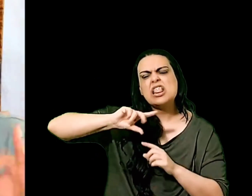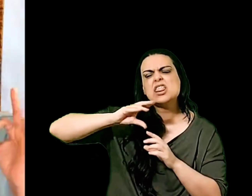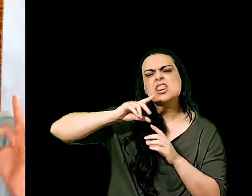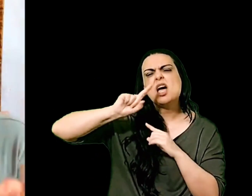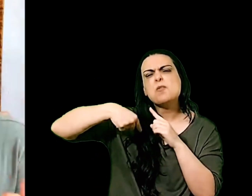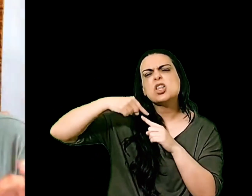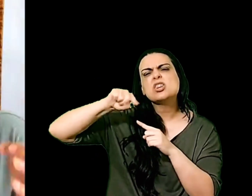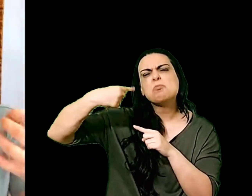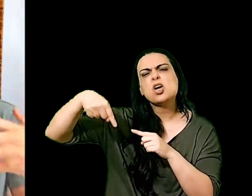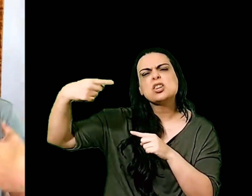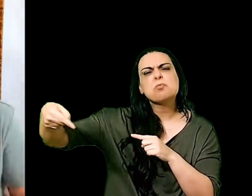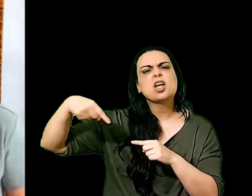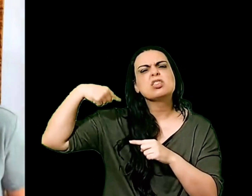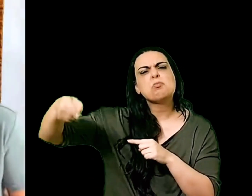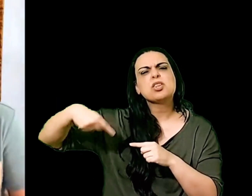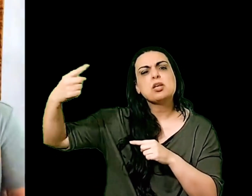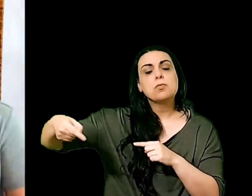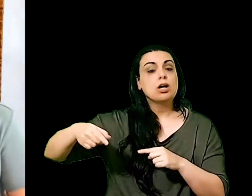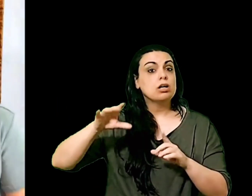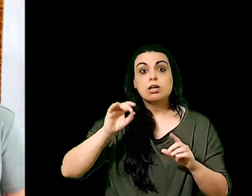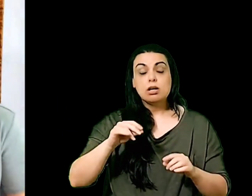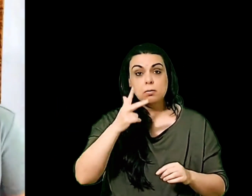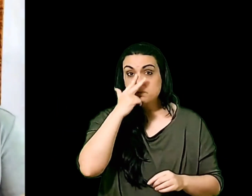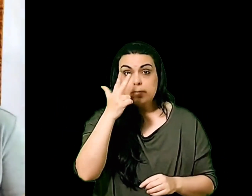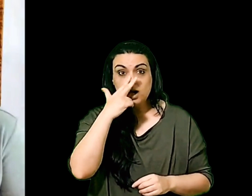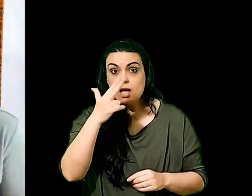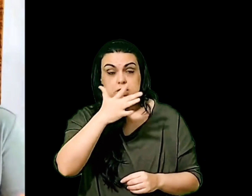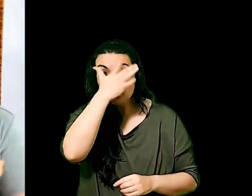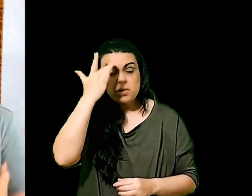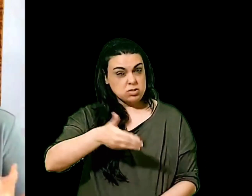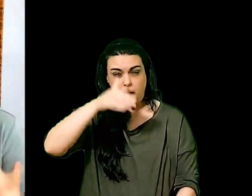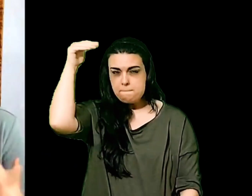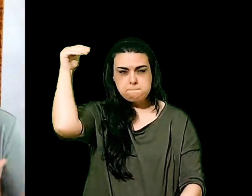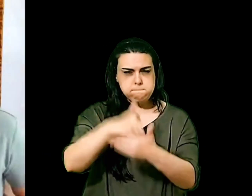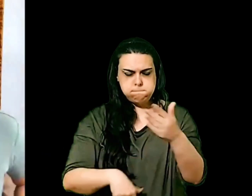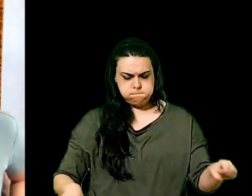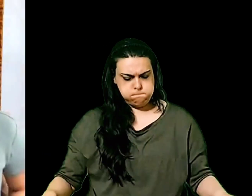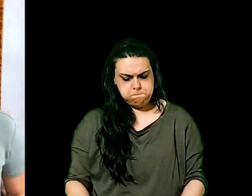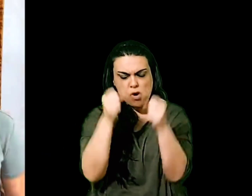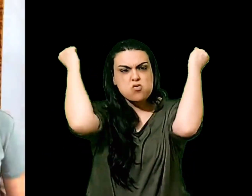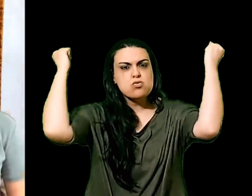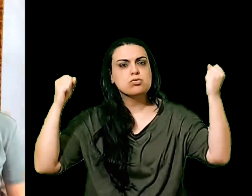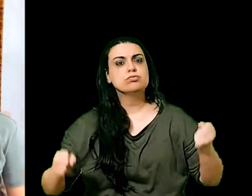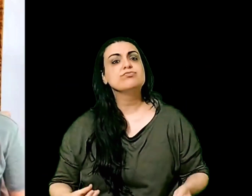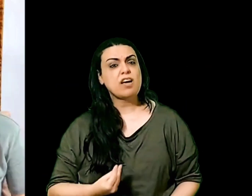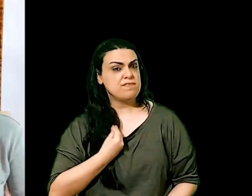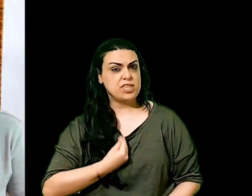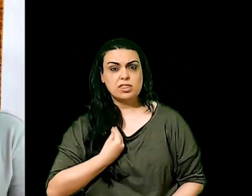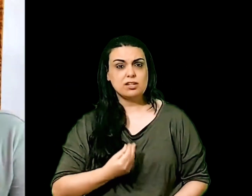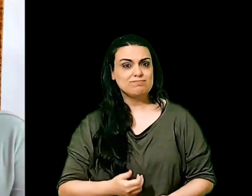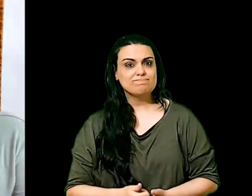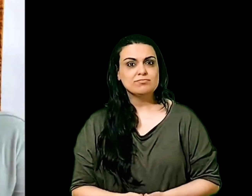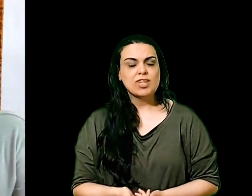procrastinações que os homens arruinam a sua alma. Me dá vontade de falar em línguas.